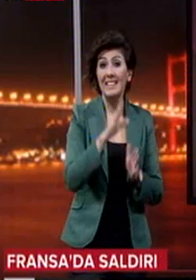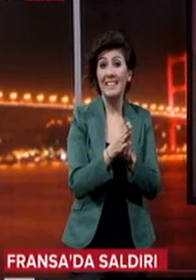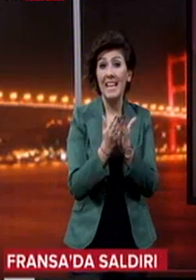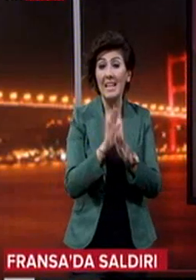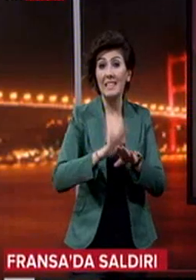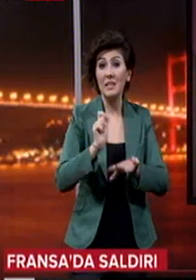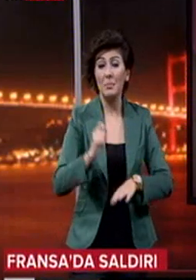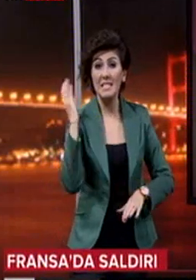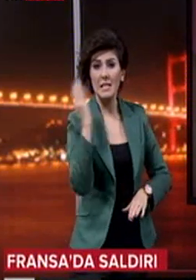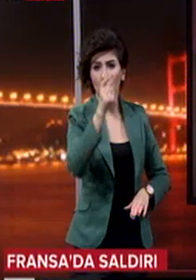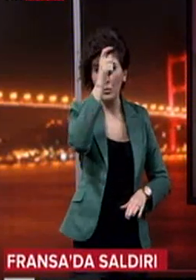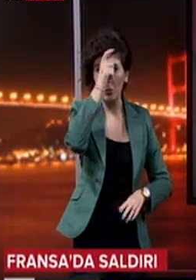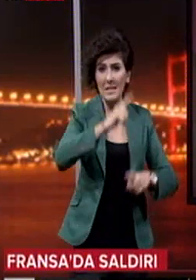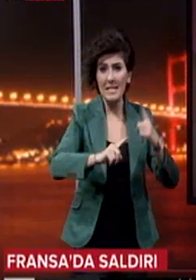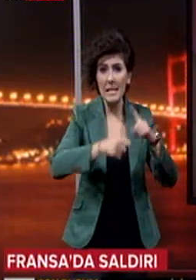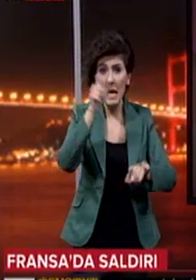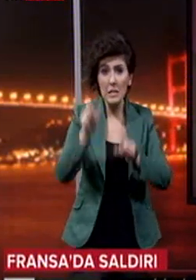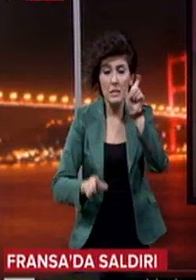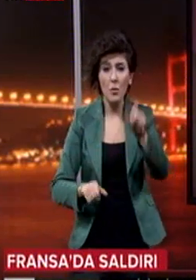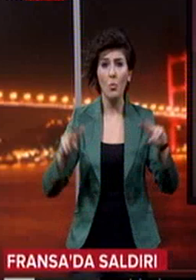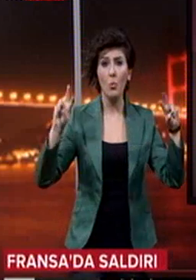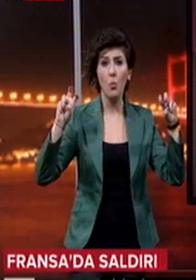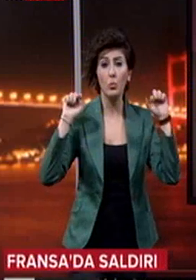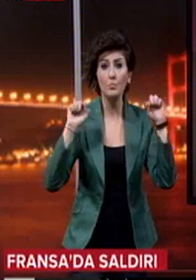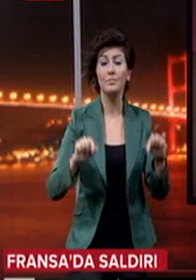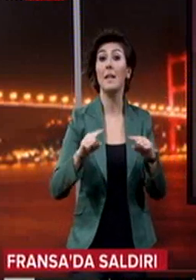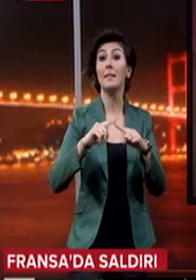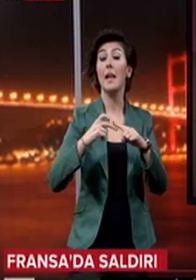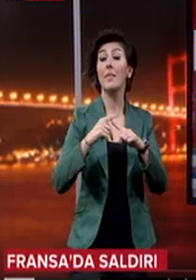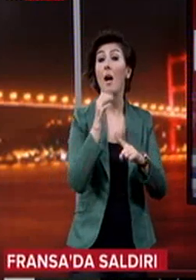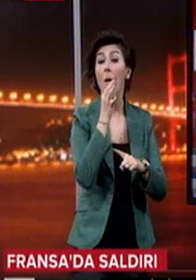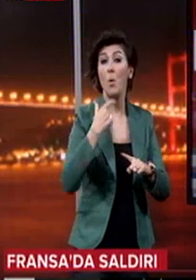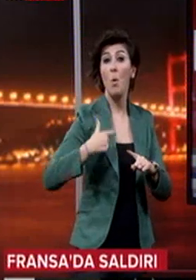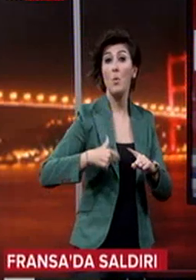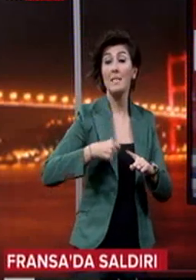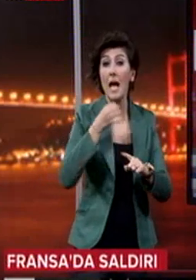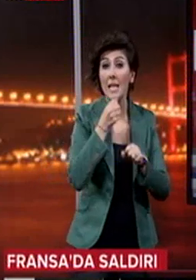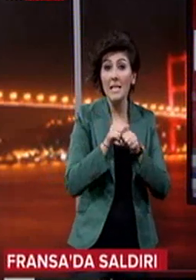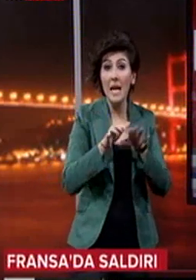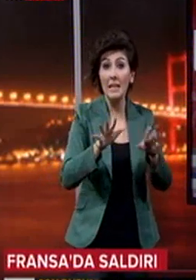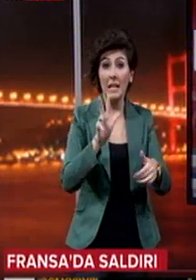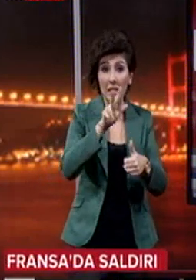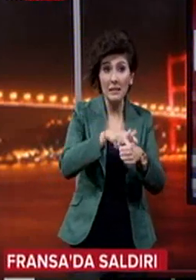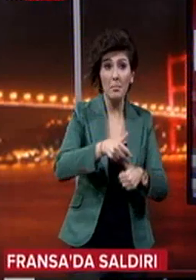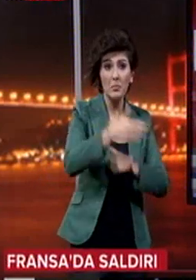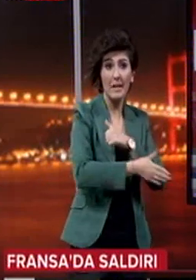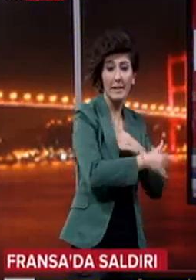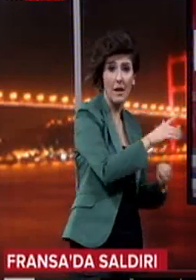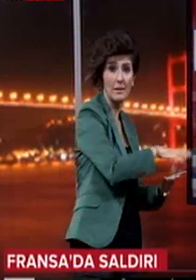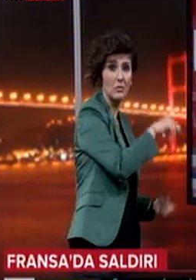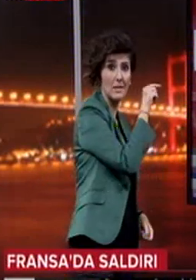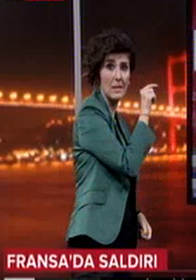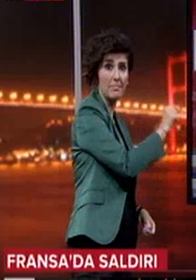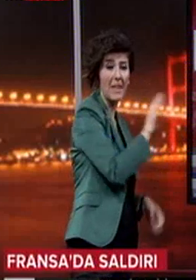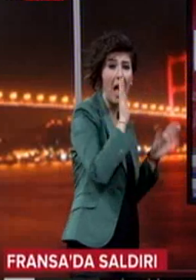Fransa'da bir dergiye yapılan saldırı Türk siyasetçilerinin de gündeminde. TRT Haber'in özel yayınına katılan Başbakan Yardımcısı Yalçın